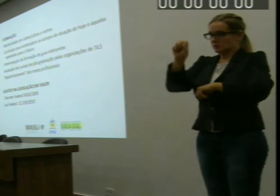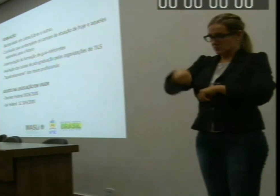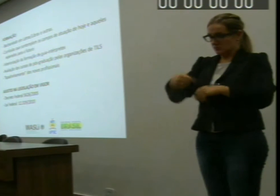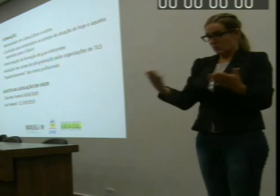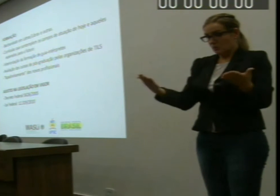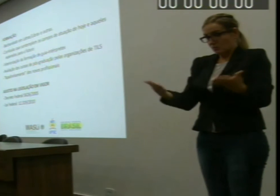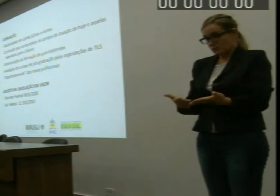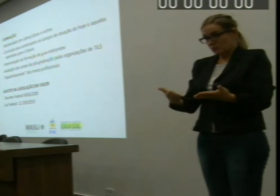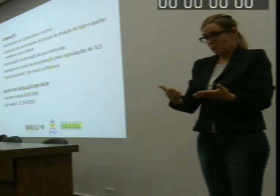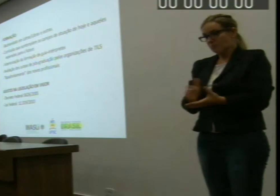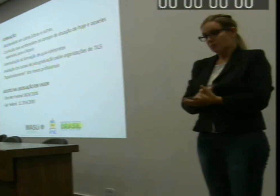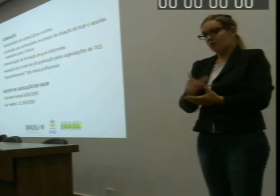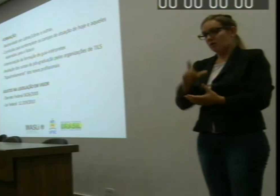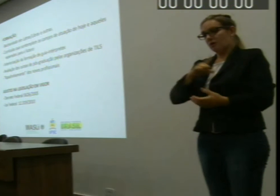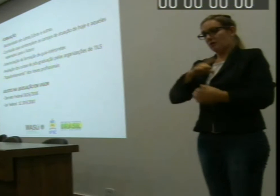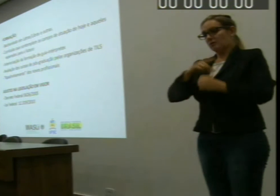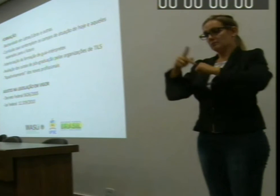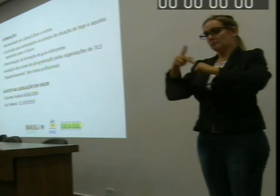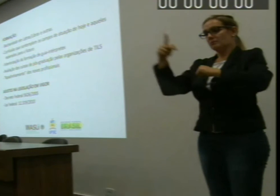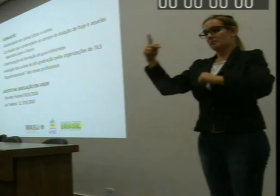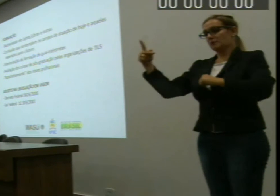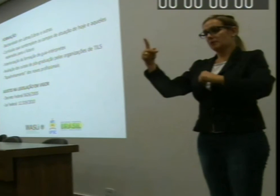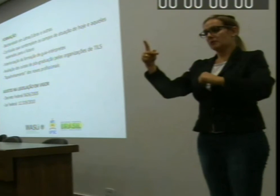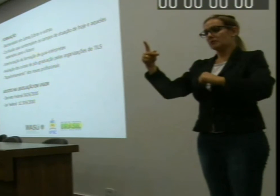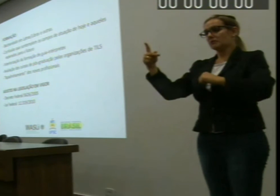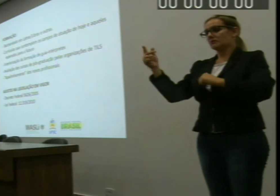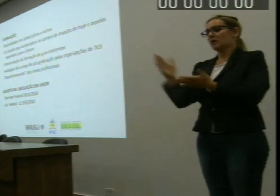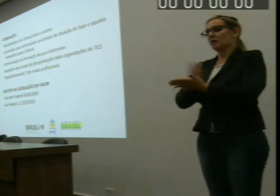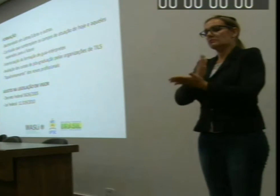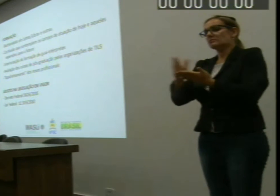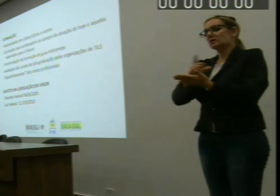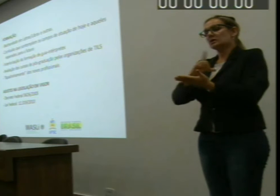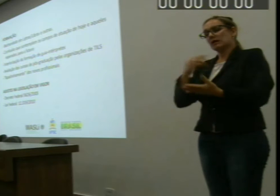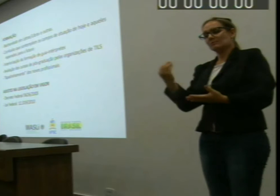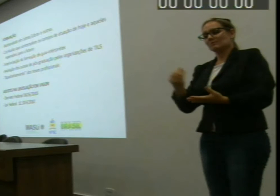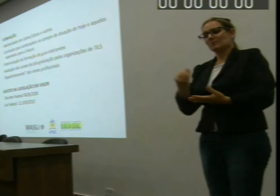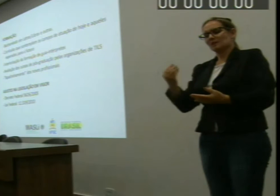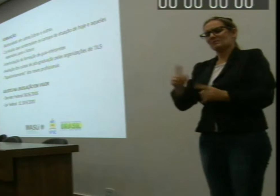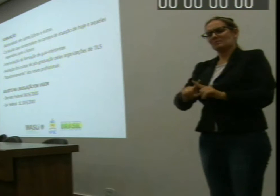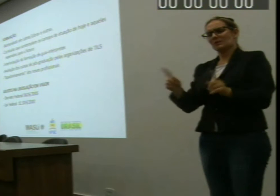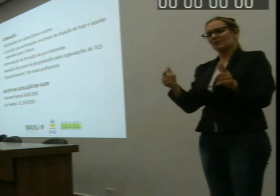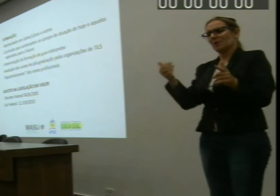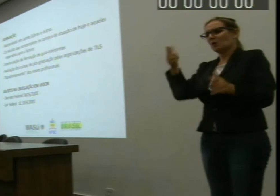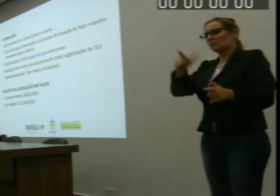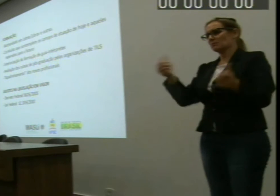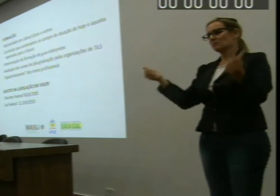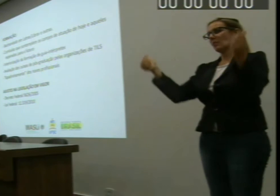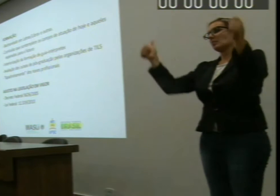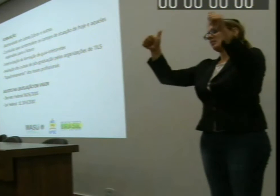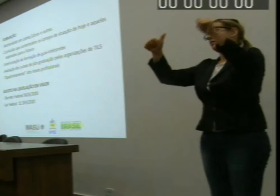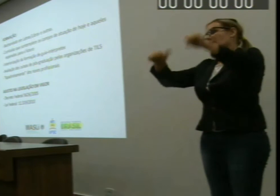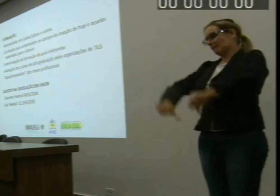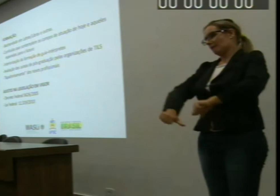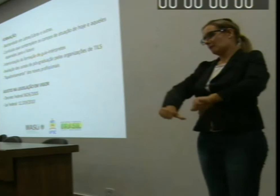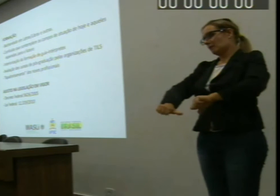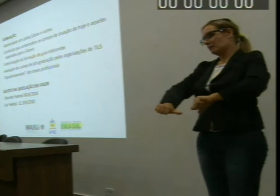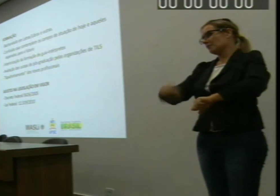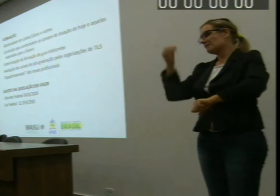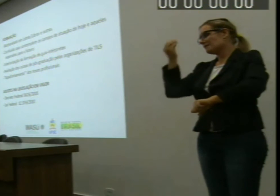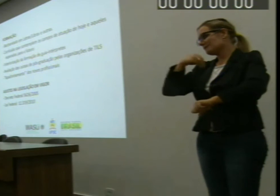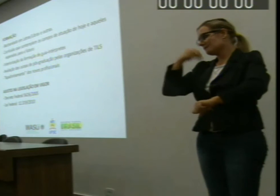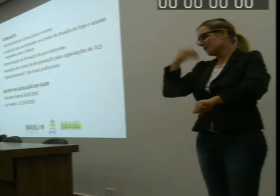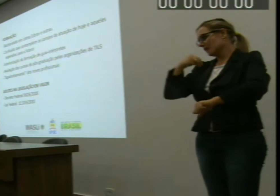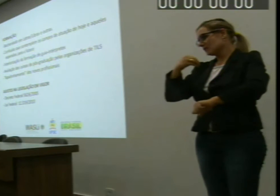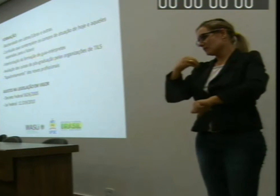é são as pós graduações todas aí algumas têm qualidade outras são de péssima qualidade umas eh